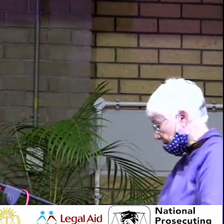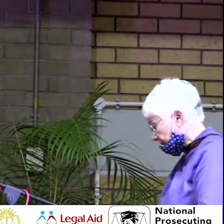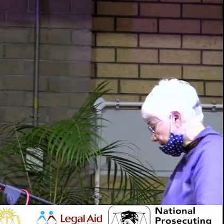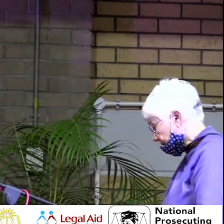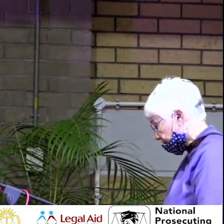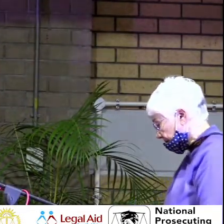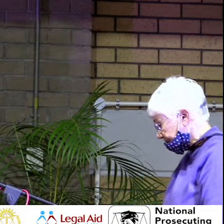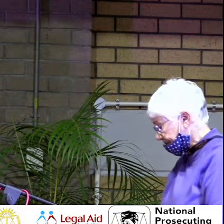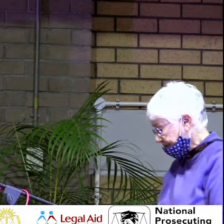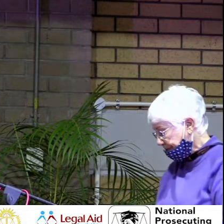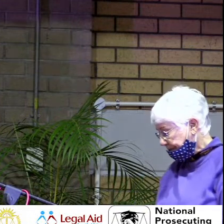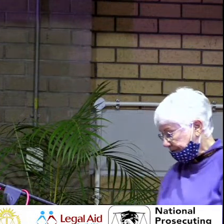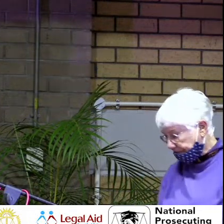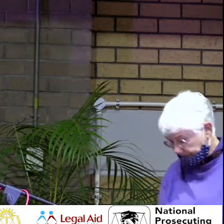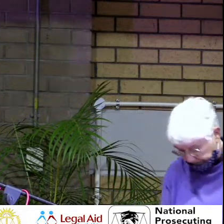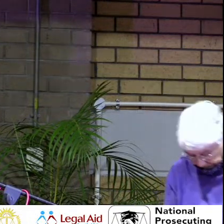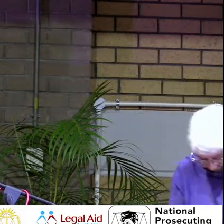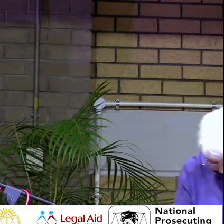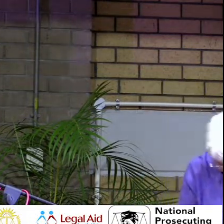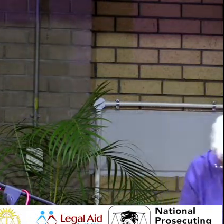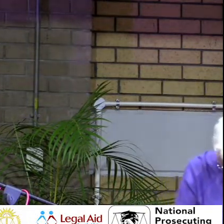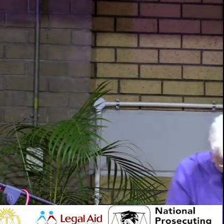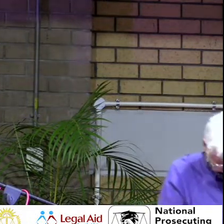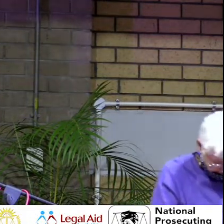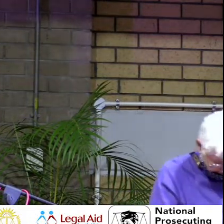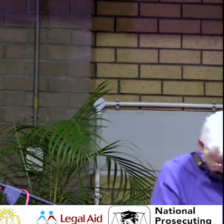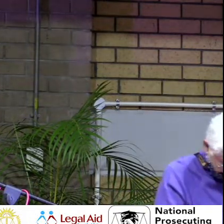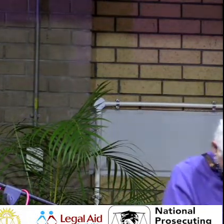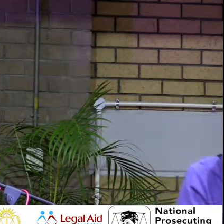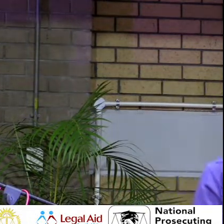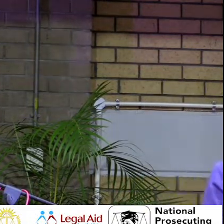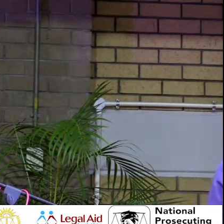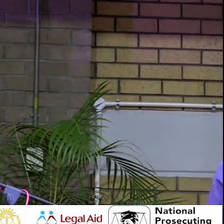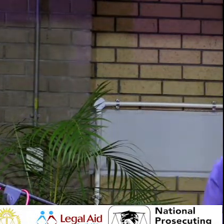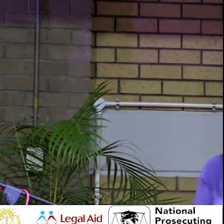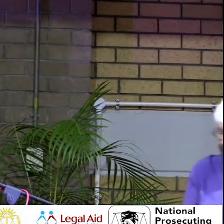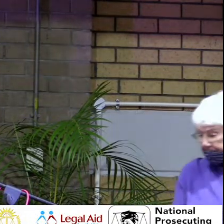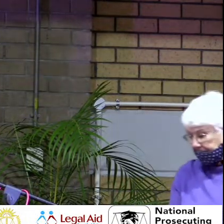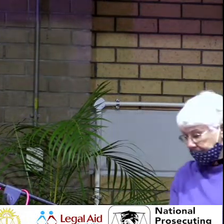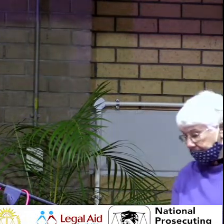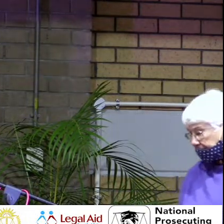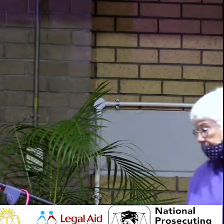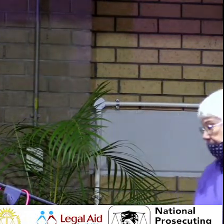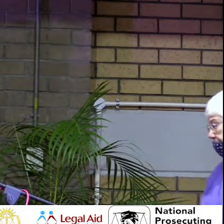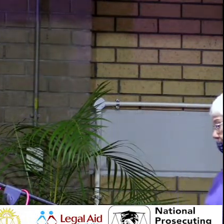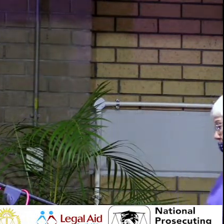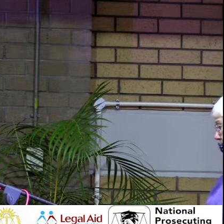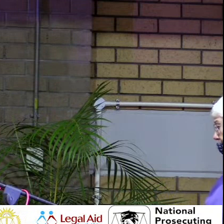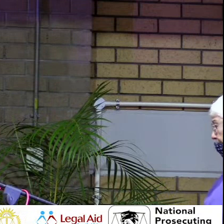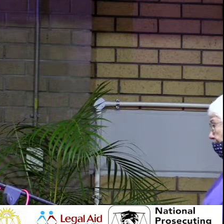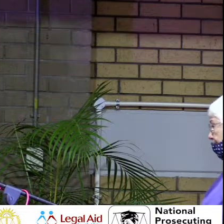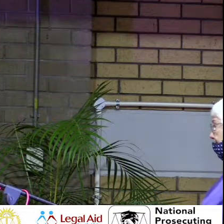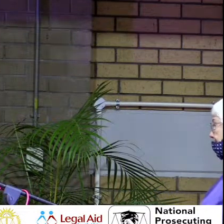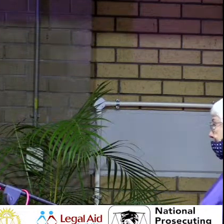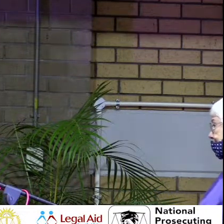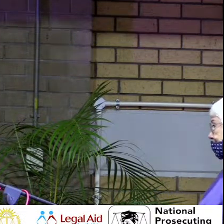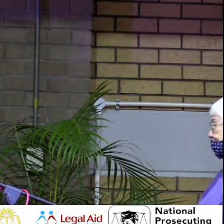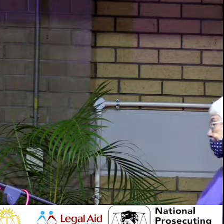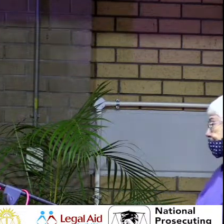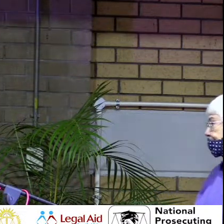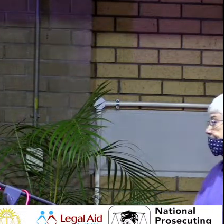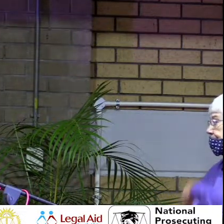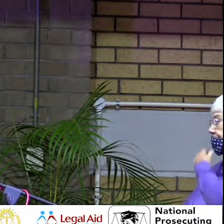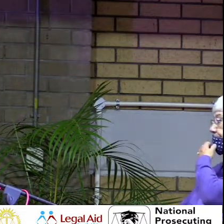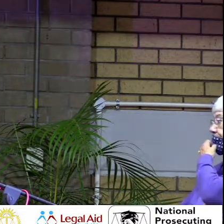ekwantsasana bezonikezela okanye bazovula amatyala, kubekho abantu abangafuni ukwenza imisebenzi yabo, kubekho abantu bathi hayi